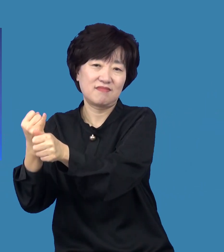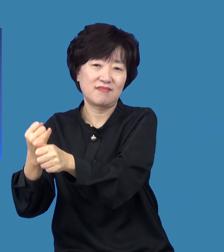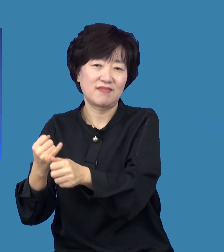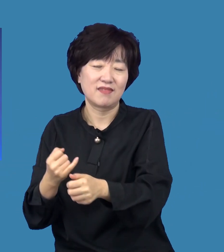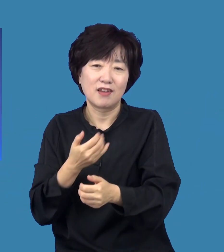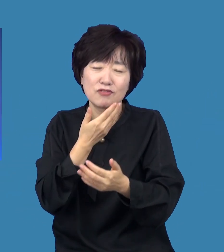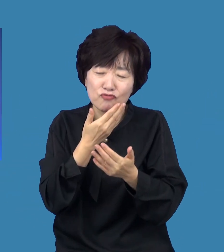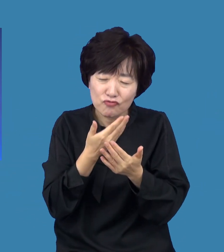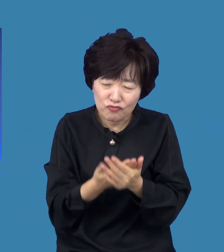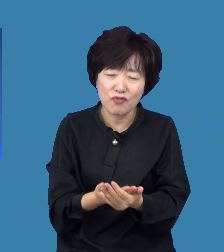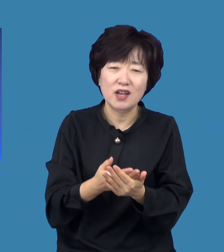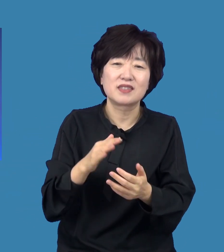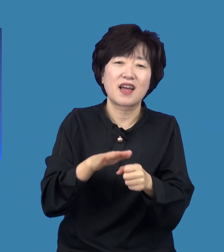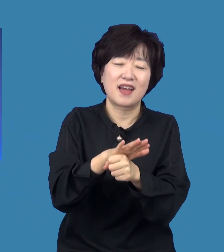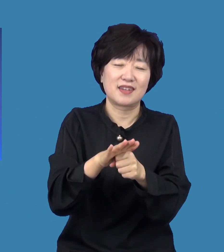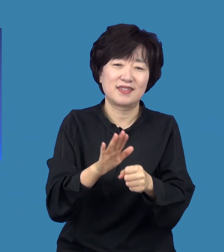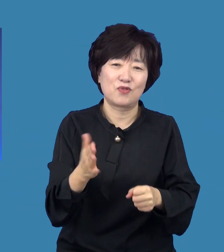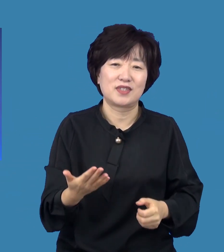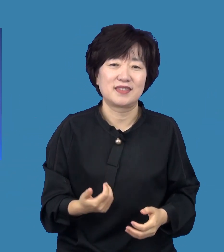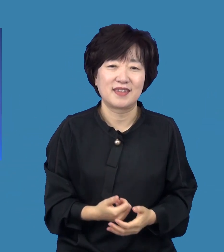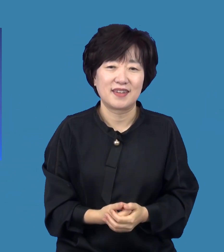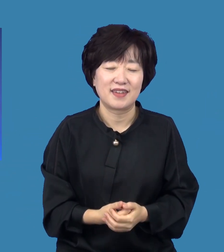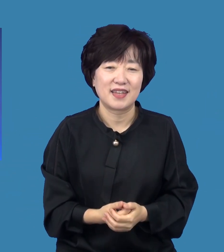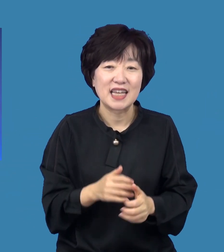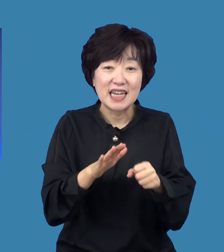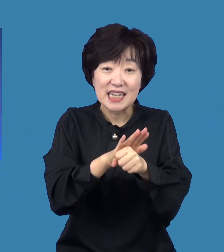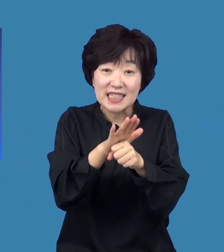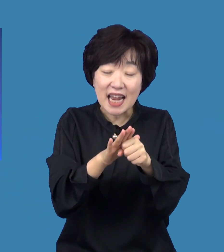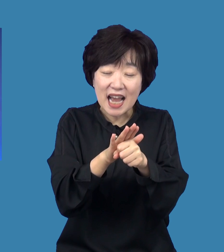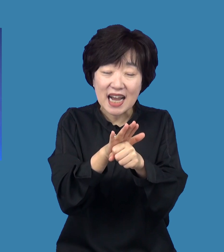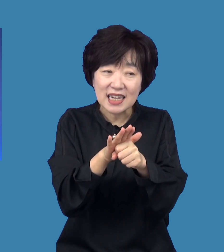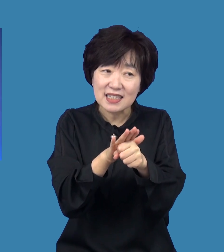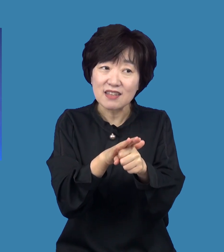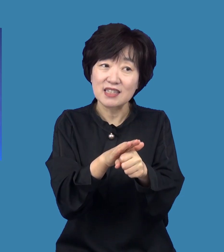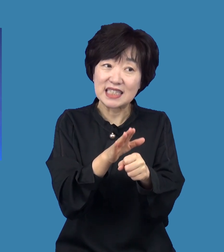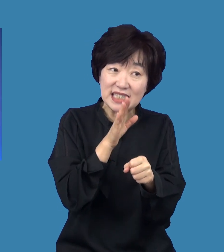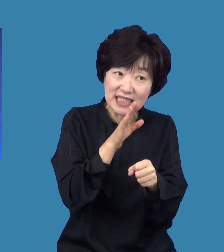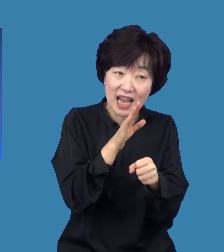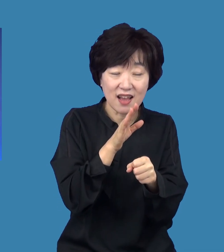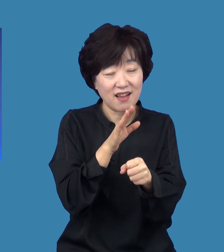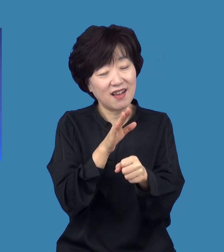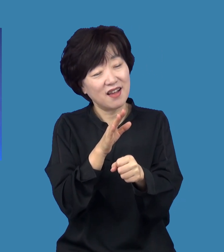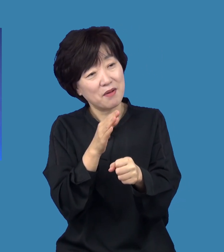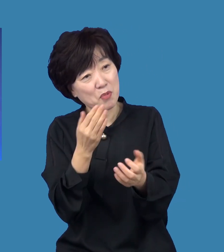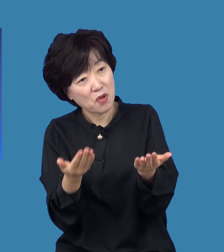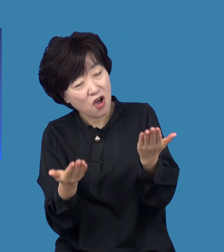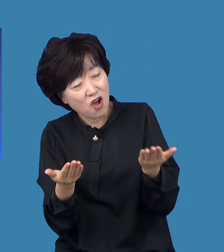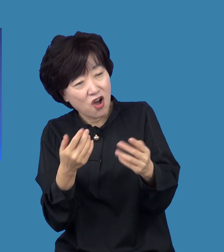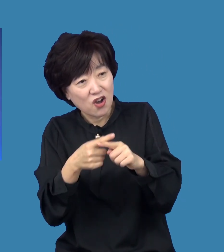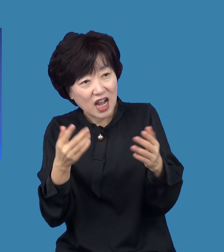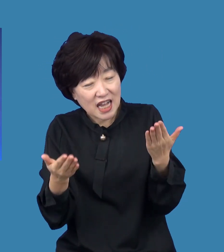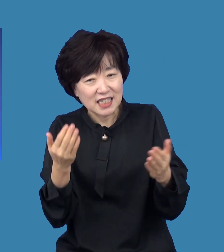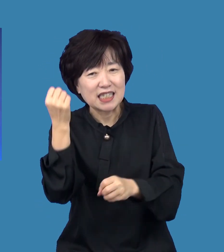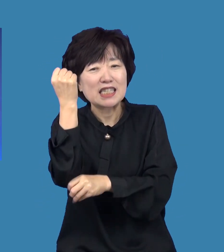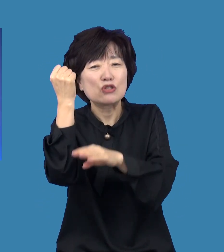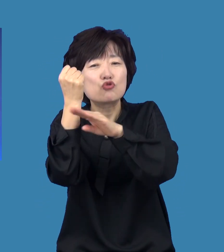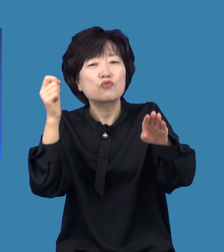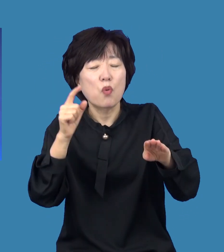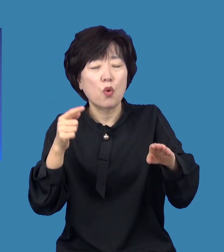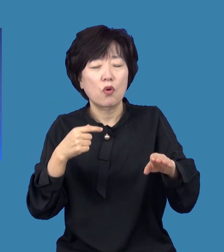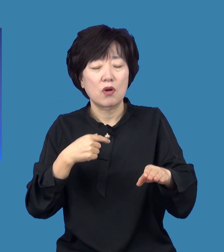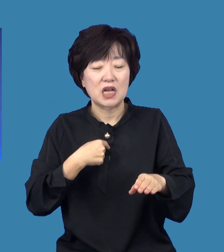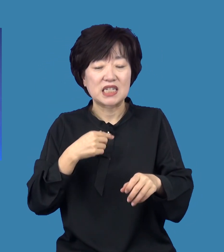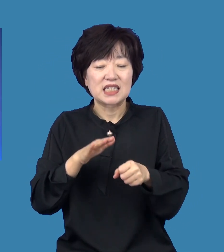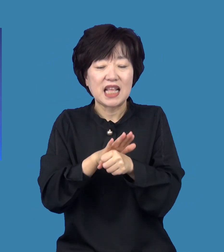거예요. 여러분, 사랑을 평가하는 기준이 있습니다. 사랑을 평가하는 기준은 그 사랑을 위해서 내가